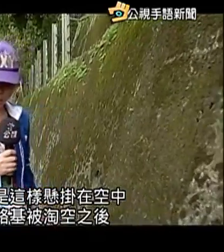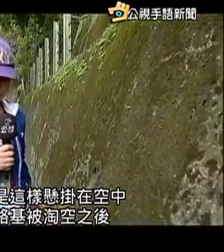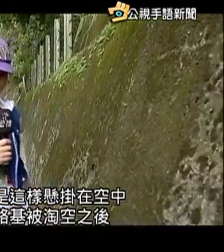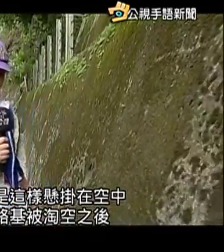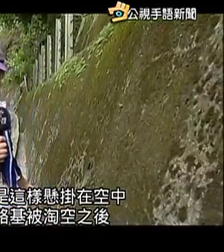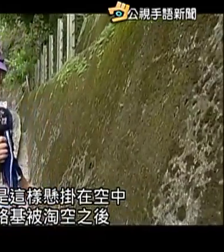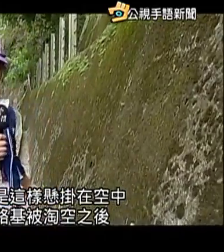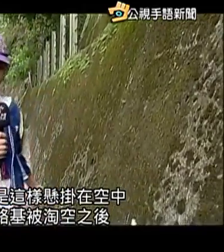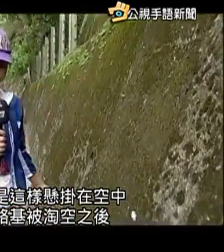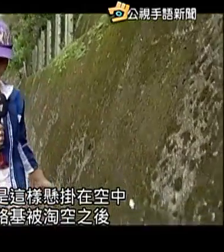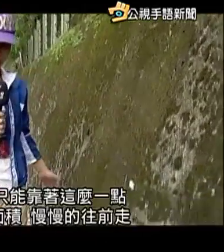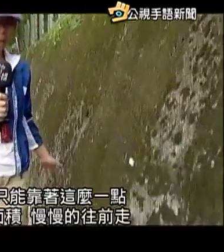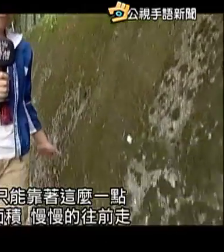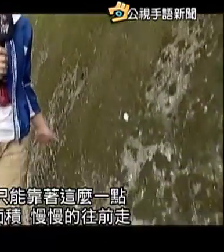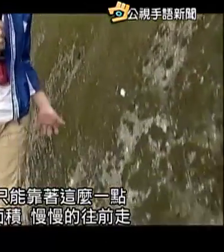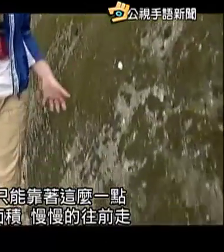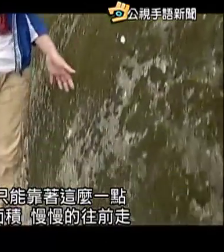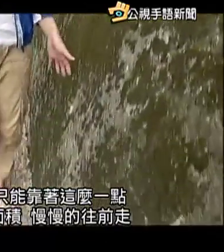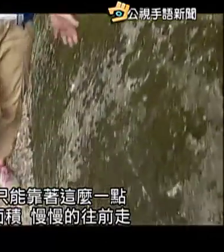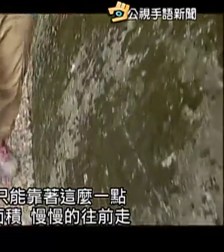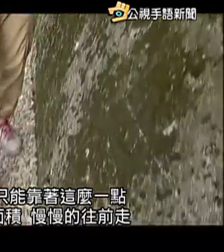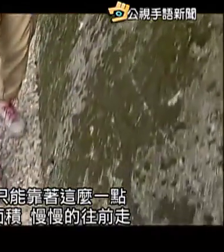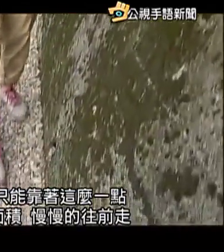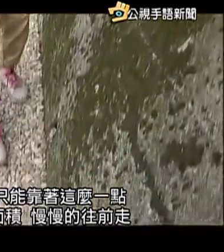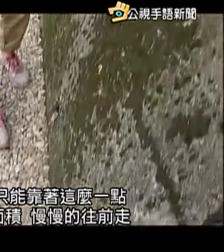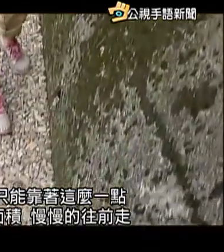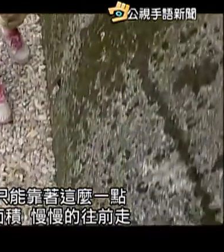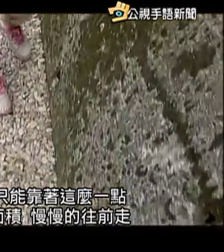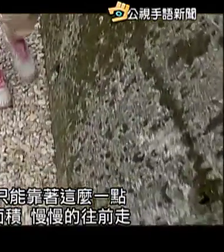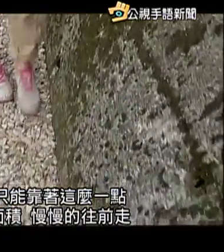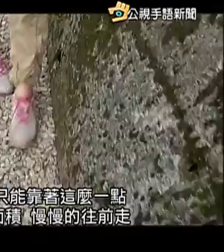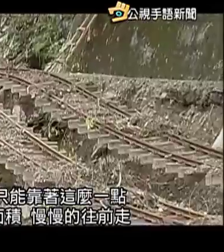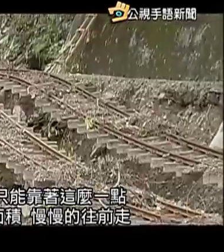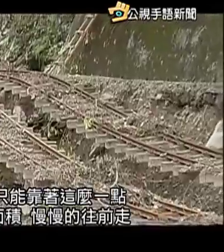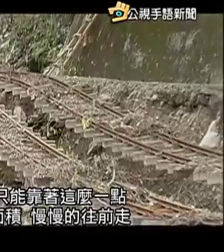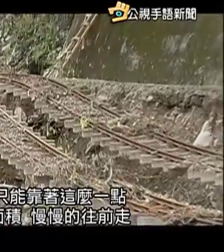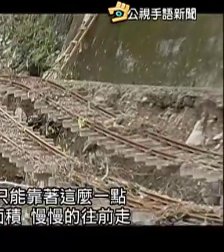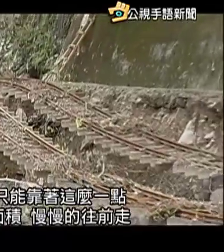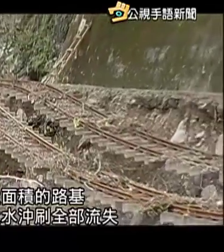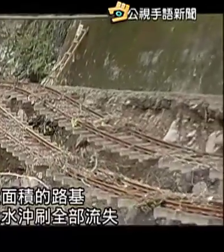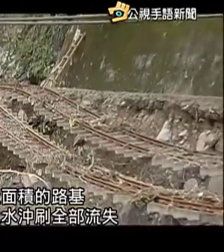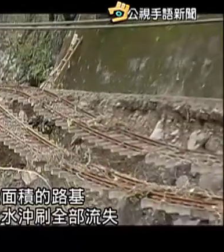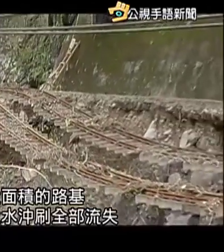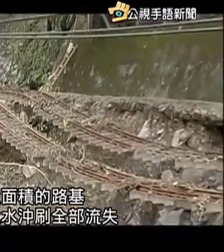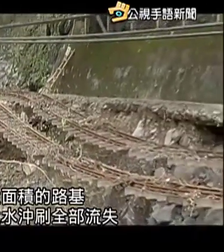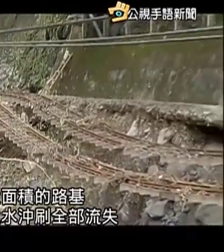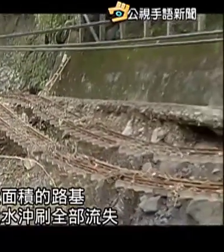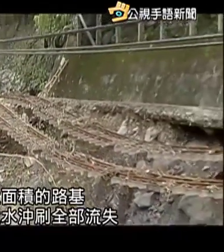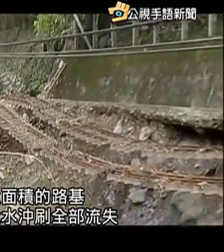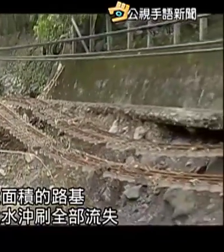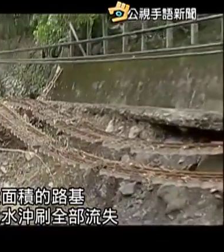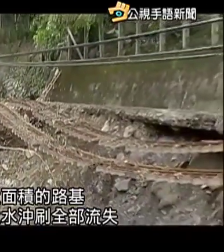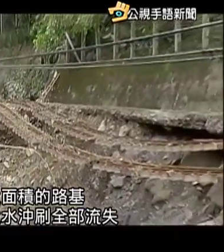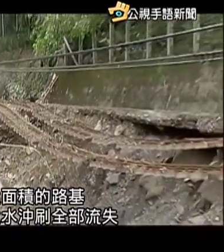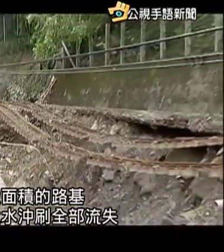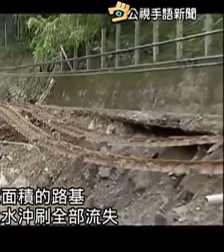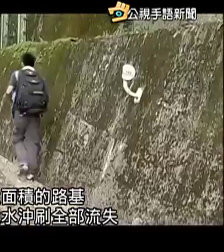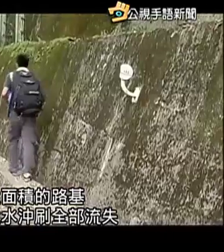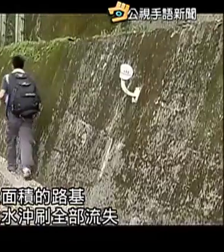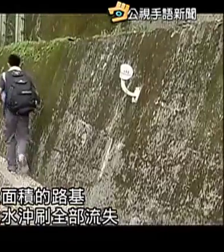基被掏空之后，我们也只能靠着这么一点小小的面积慢慢的往前走。 大面积的路基遭到大水冲刷，全部流失，记者